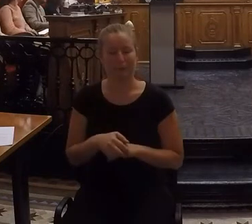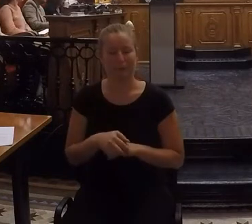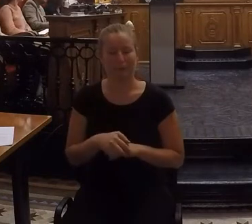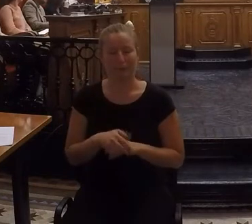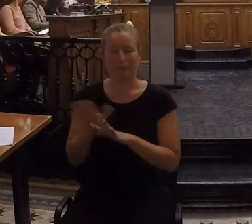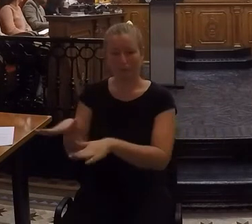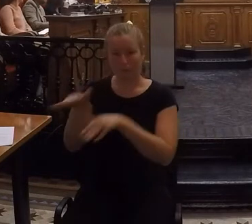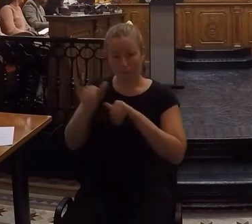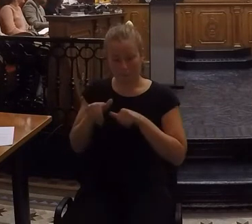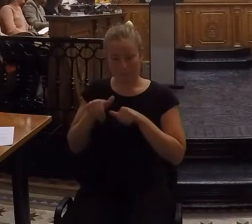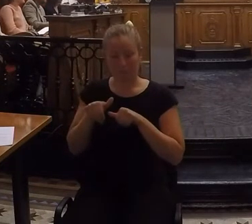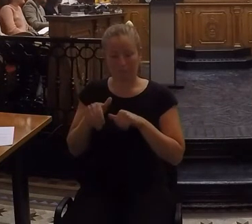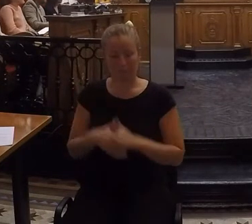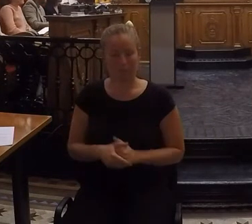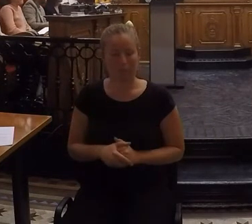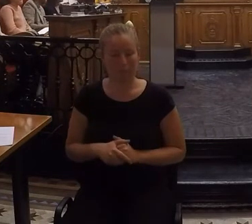¿Abstenciones?